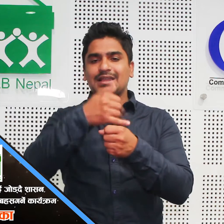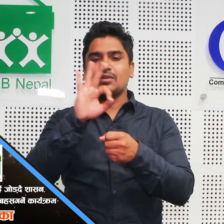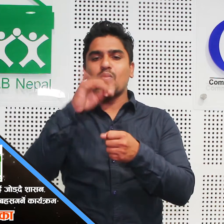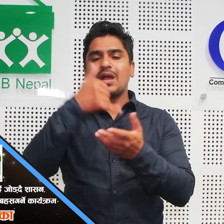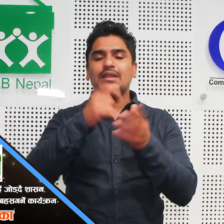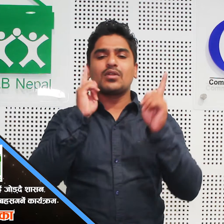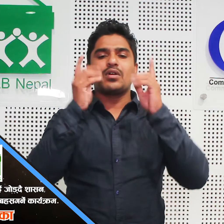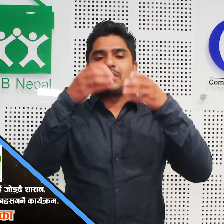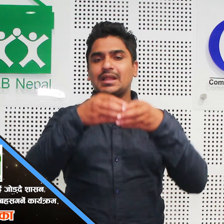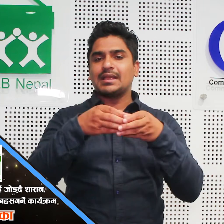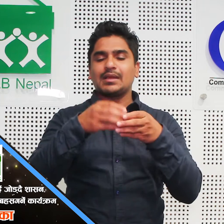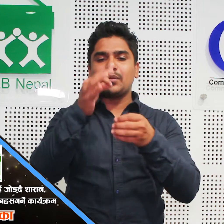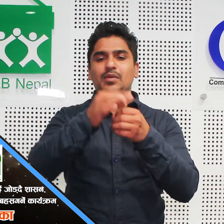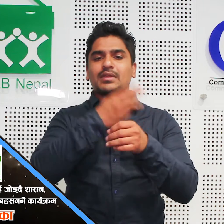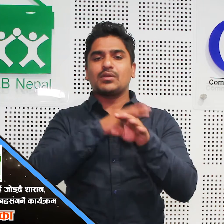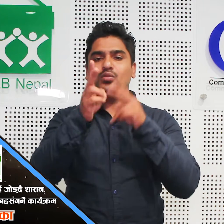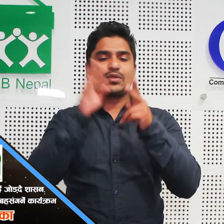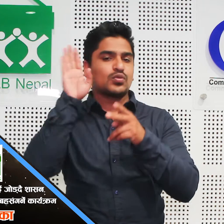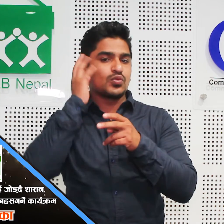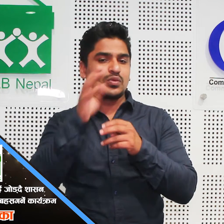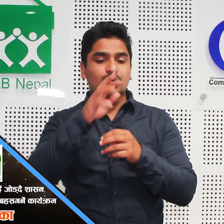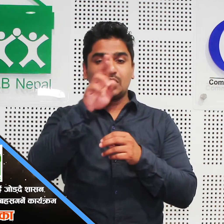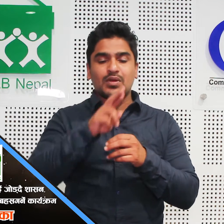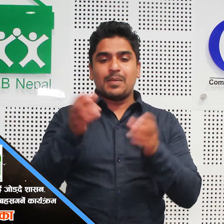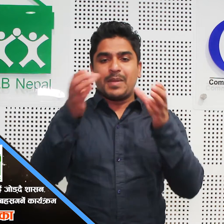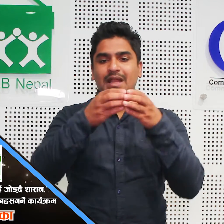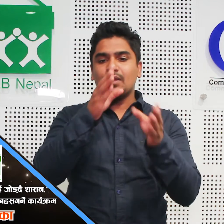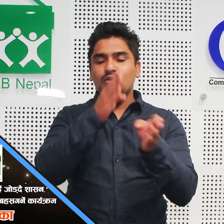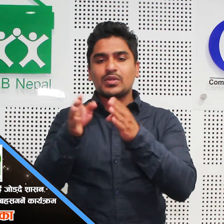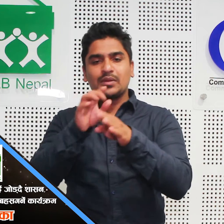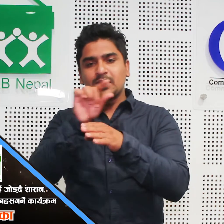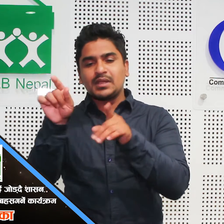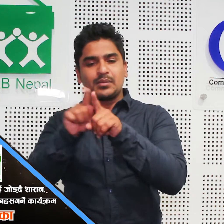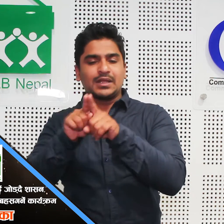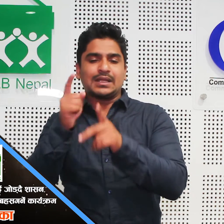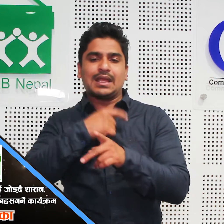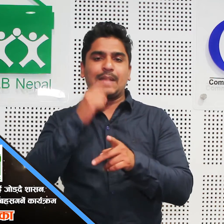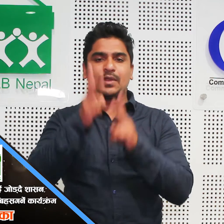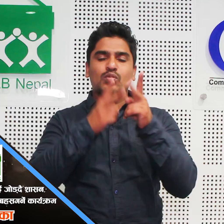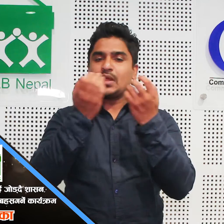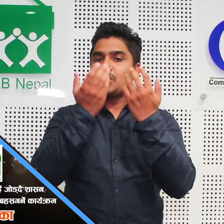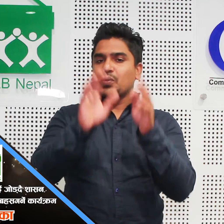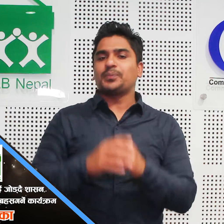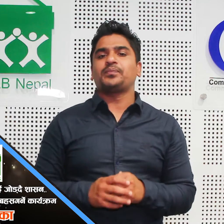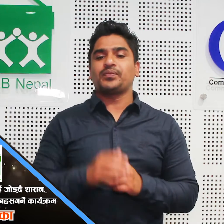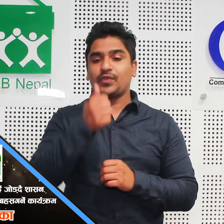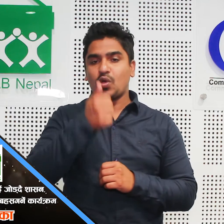वालिङ नगरपालिकाका व्यवसायको कुरा सुन्यौं र पालिकाका योजनाका विषयमा पनि हामीले कुरा गर्यौं। अब भने